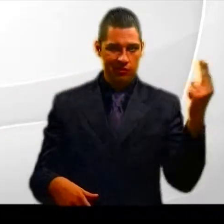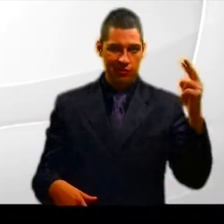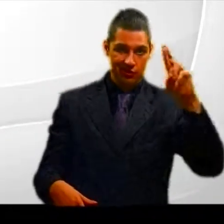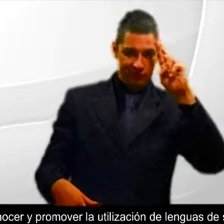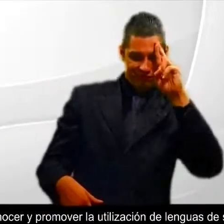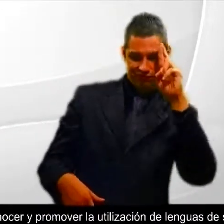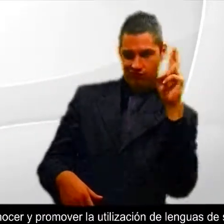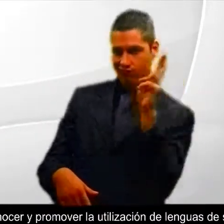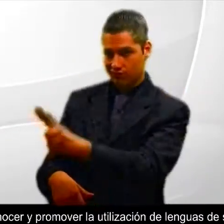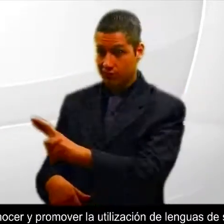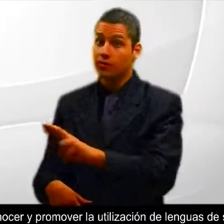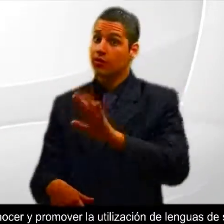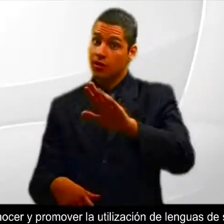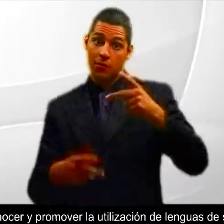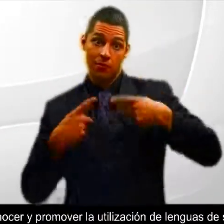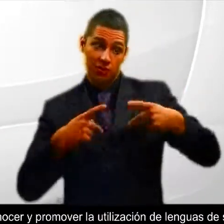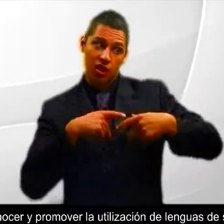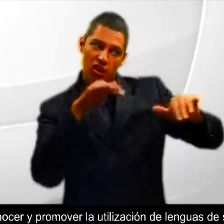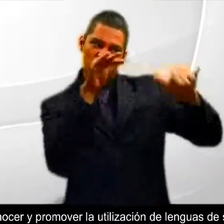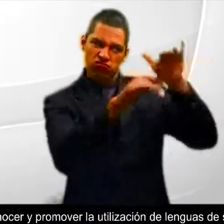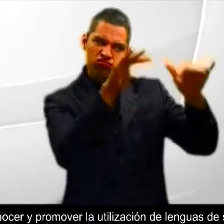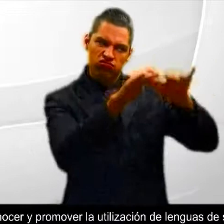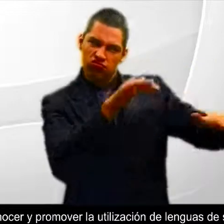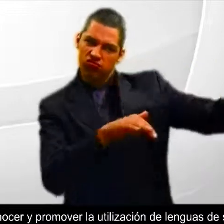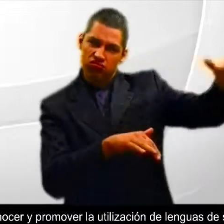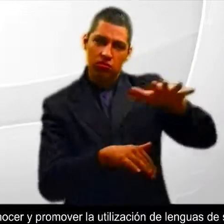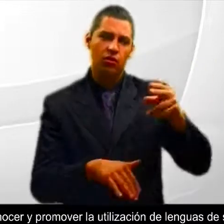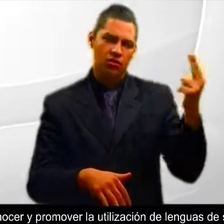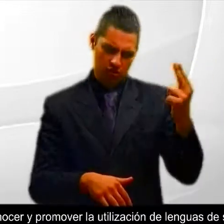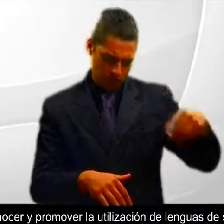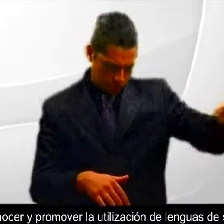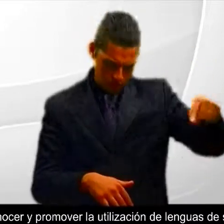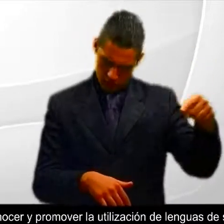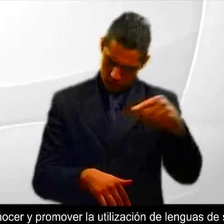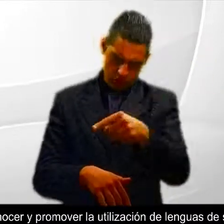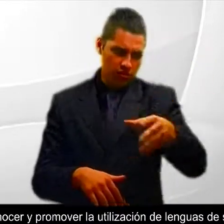E. Reconocer y promover la utilización de lenguas de señas